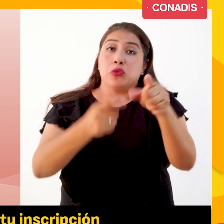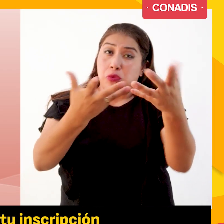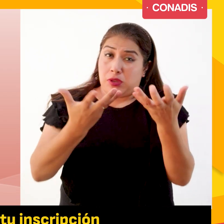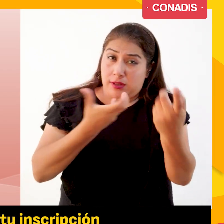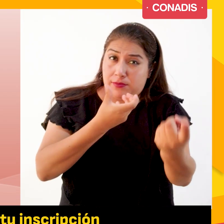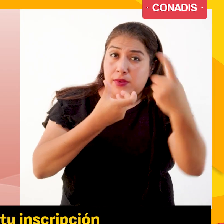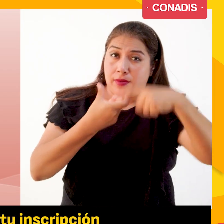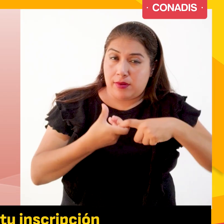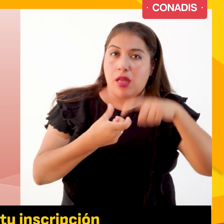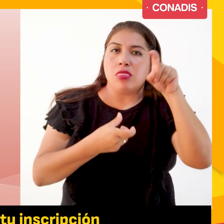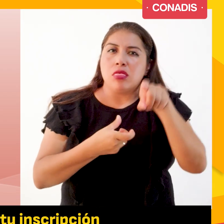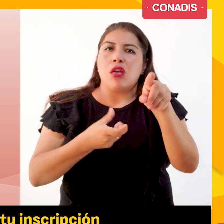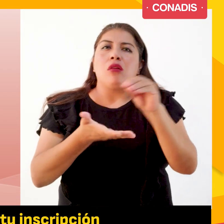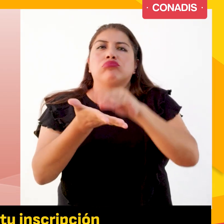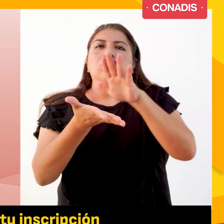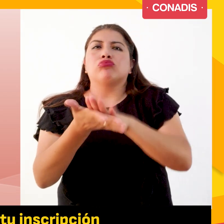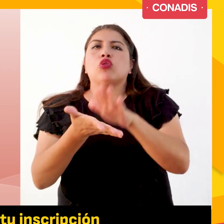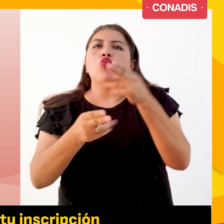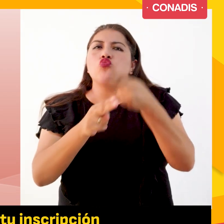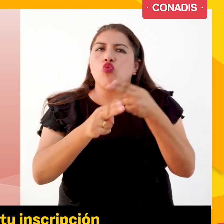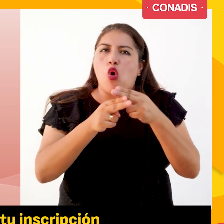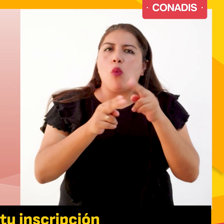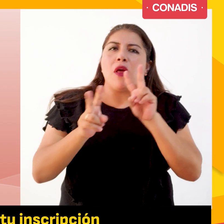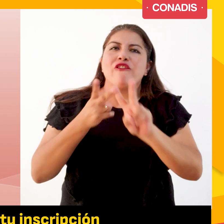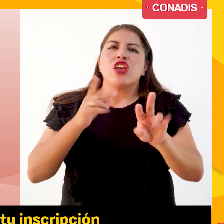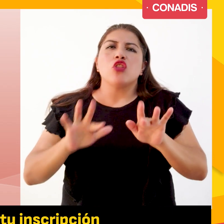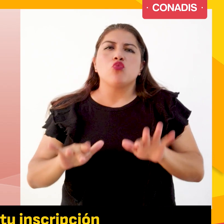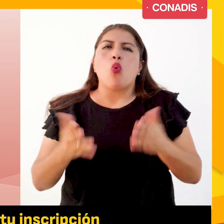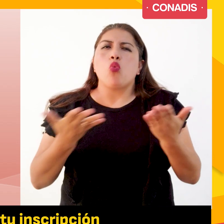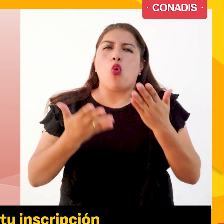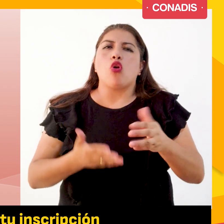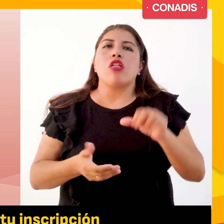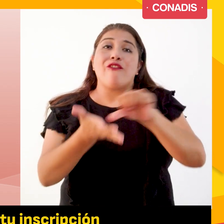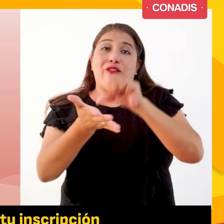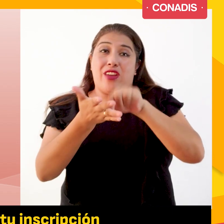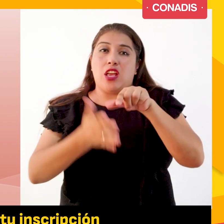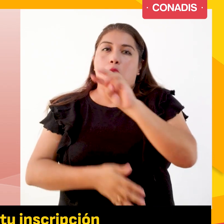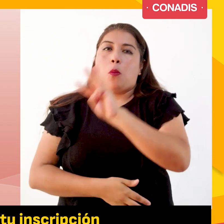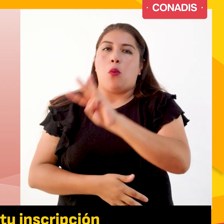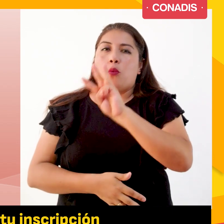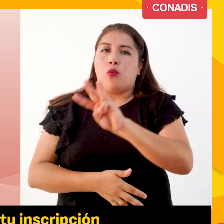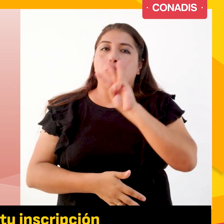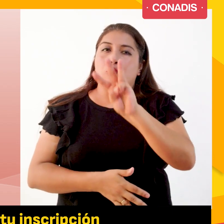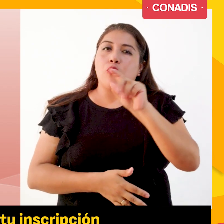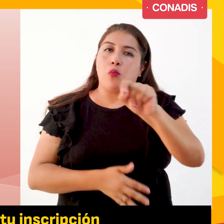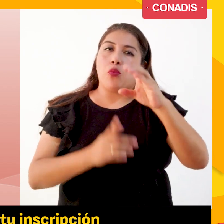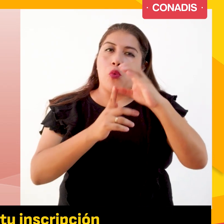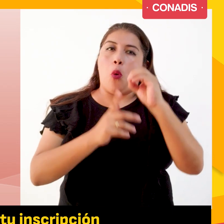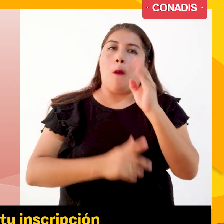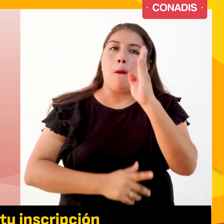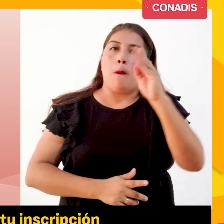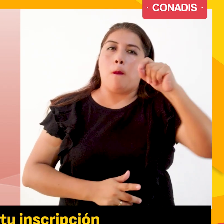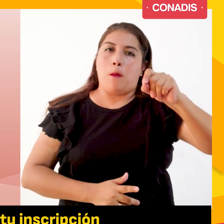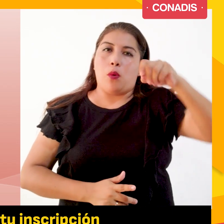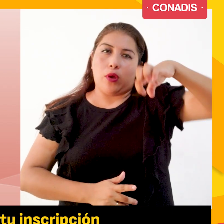participar, solo debes realizar tu inscripción virtual en la página web del IPD en